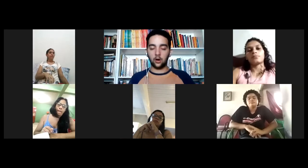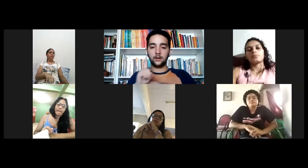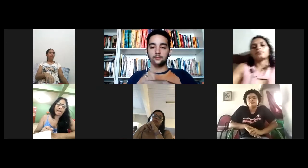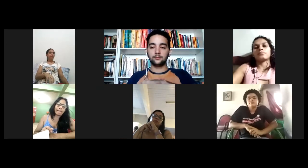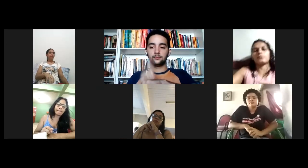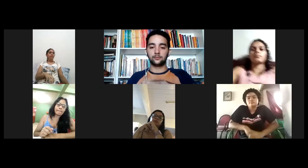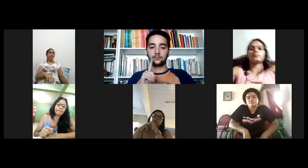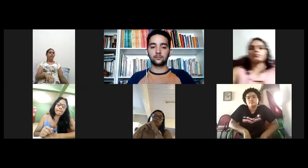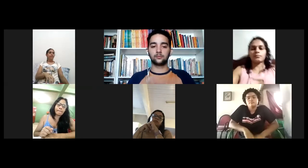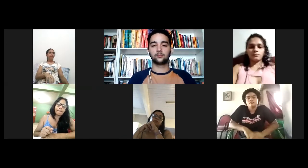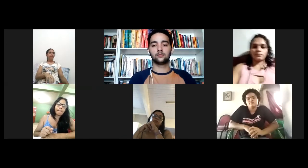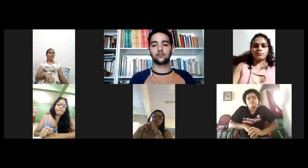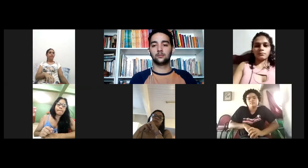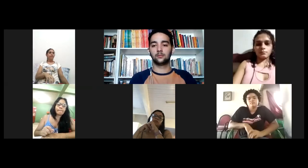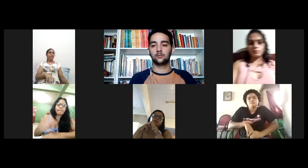Hora,